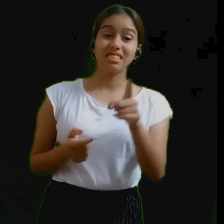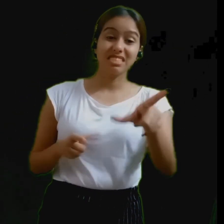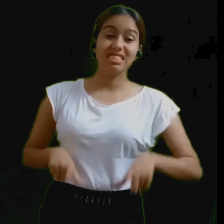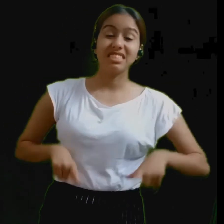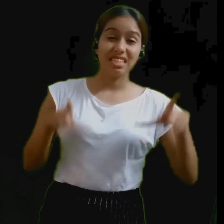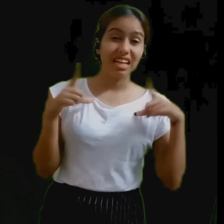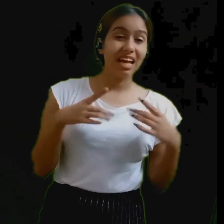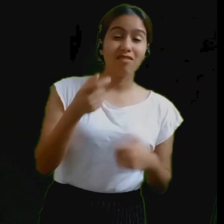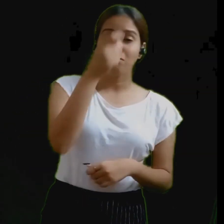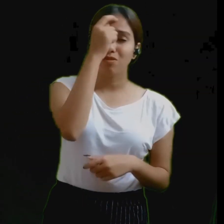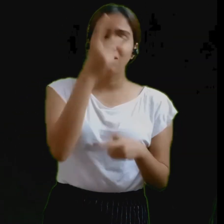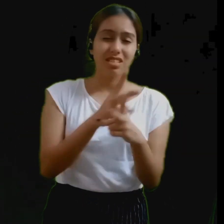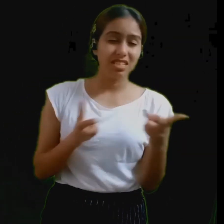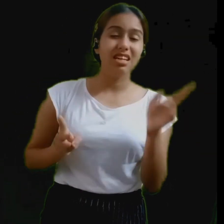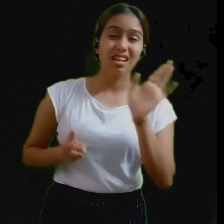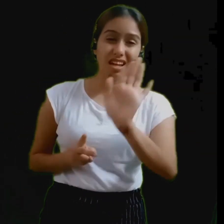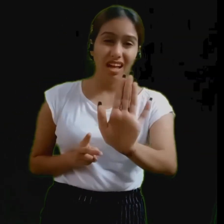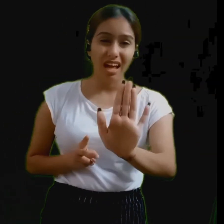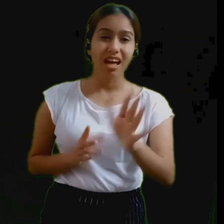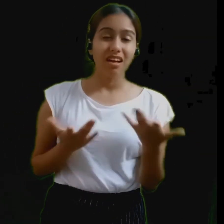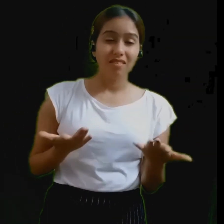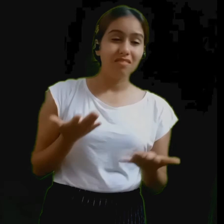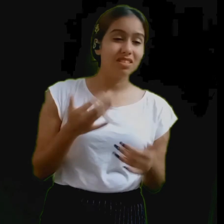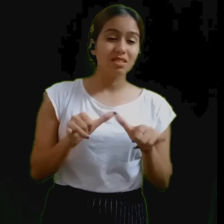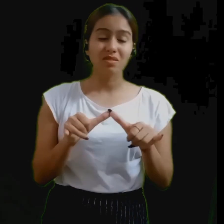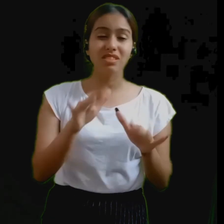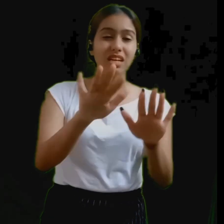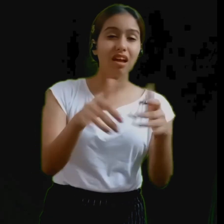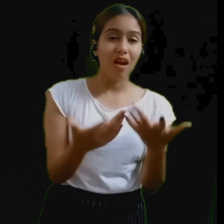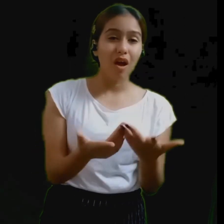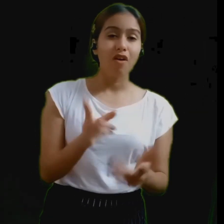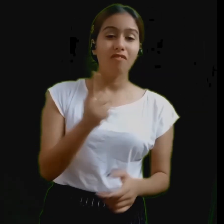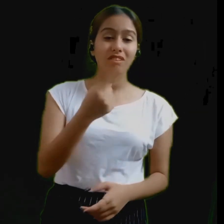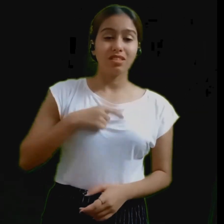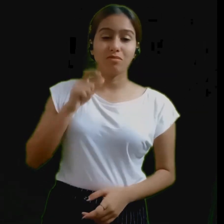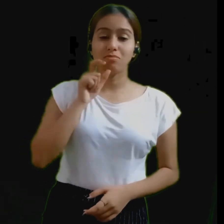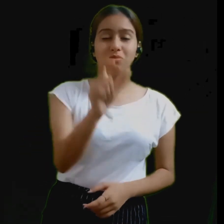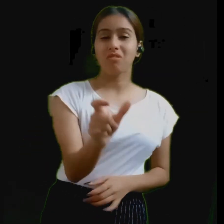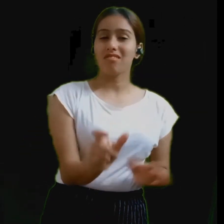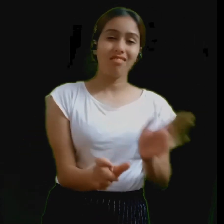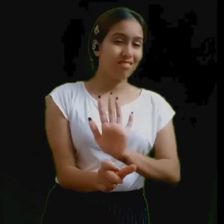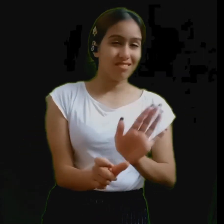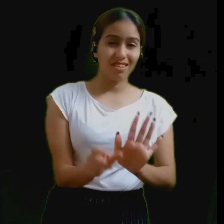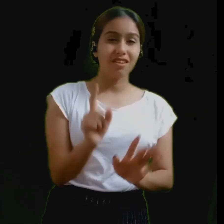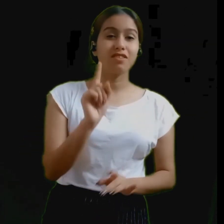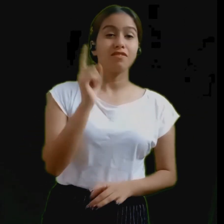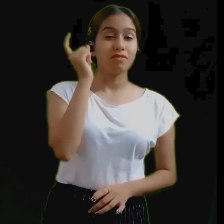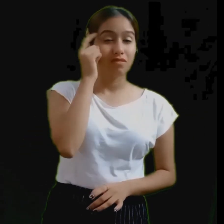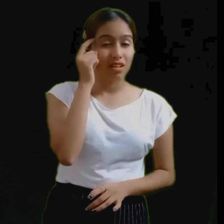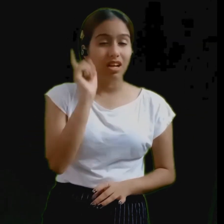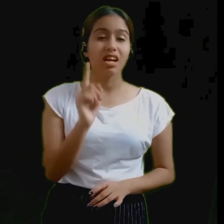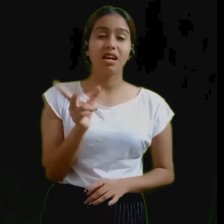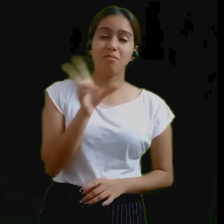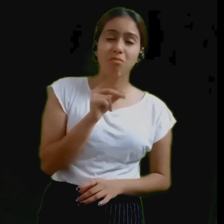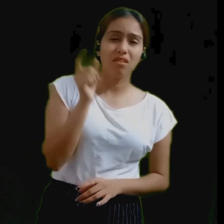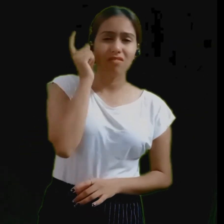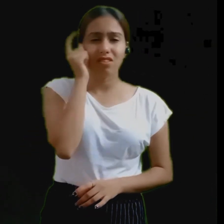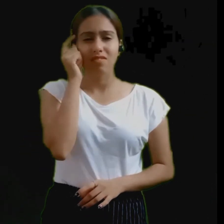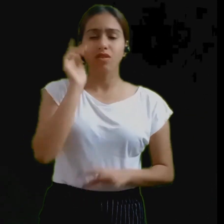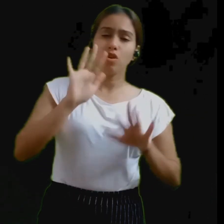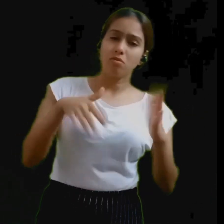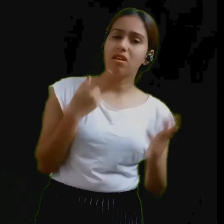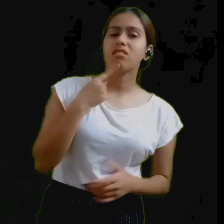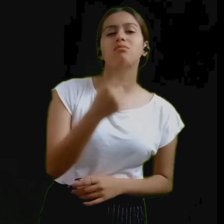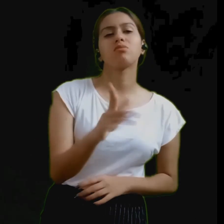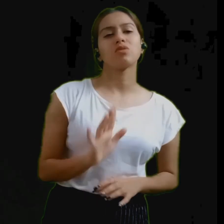जानते। सामने वाले की जिंदगी पर कमेंट करने से पहले 10 बार 12 बार सोचिएगा। ये कहना बड़ा आसान होता है कि लास्ट बॉल पर 6 लग